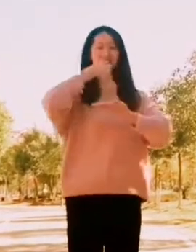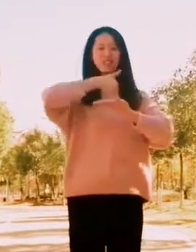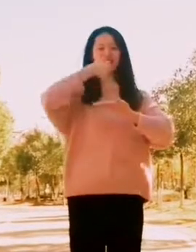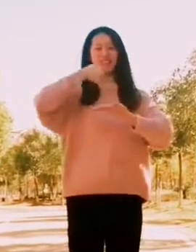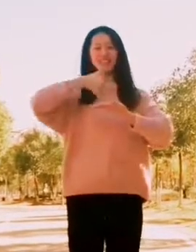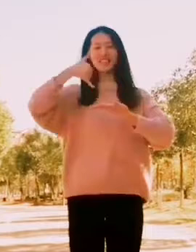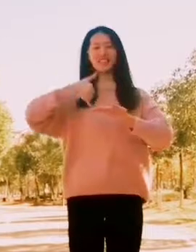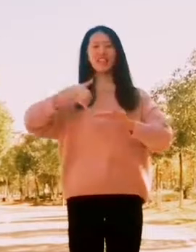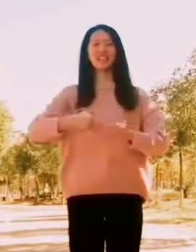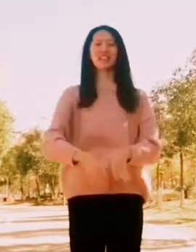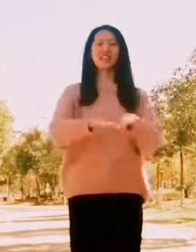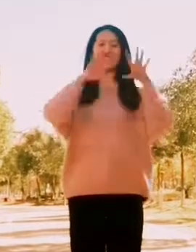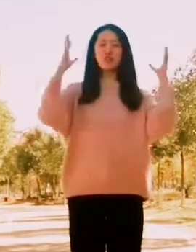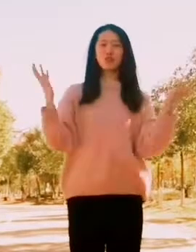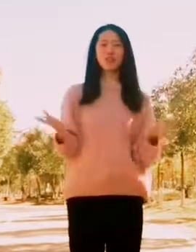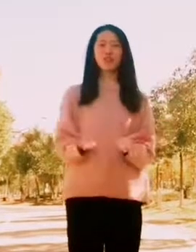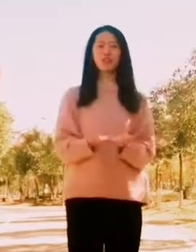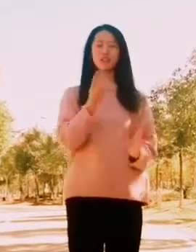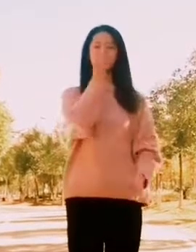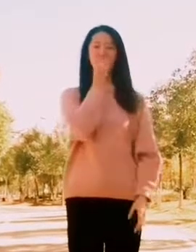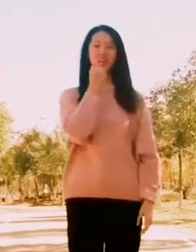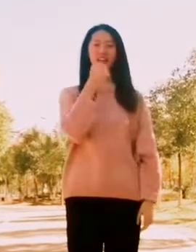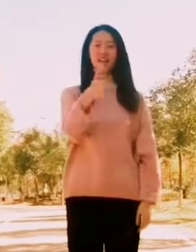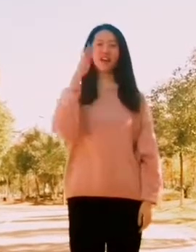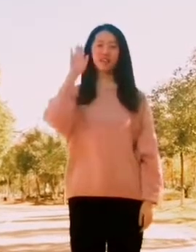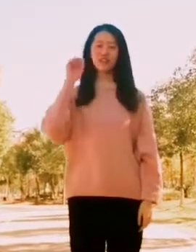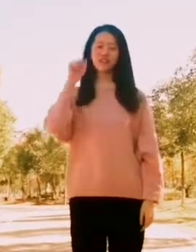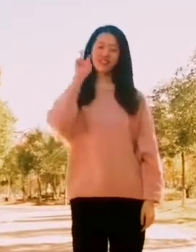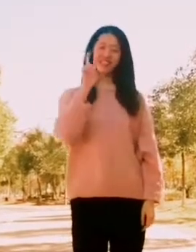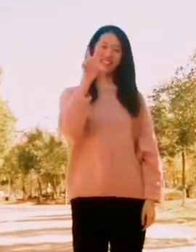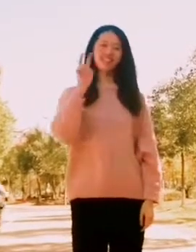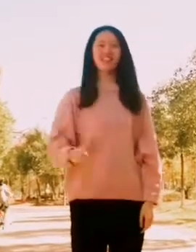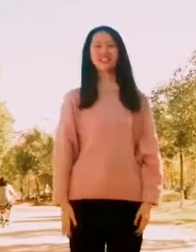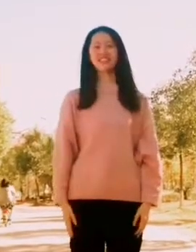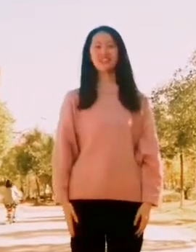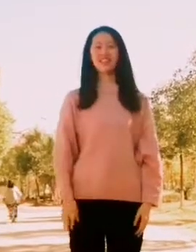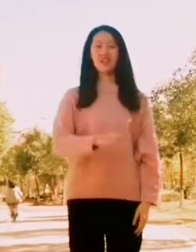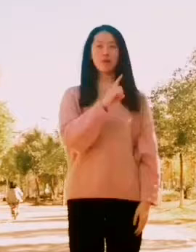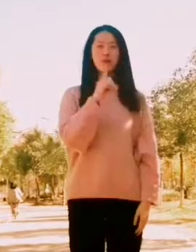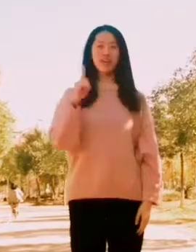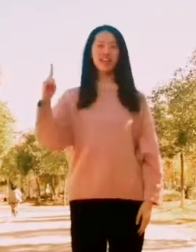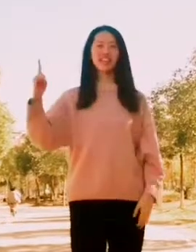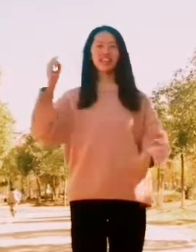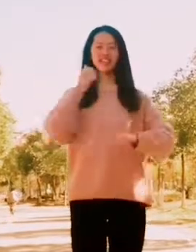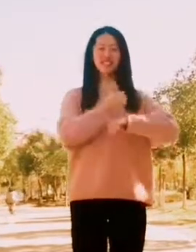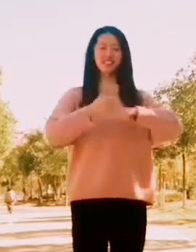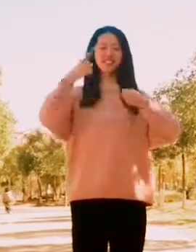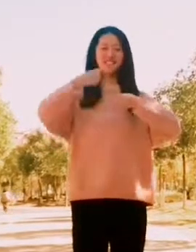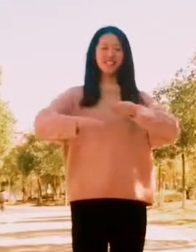跳跃在眼前，所有的美好都能看见，每一个信